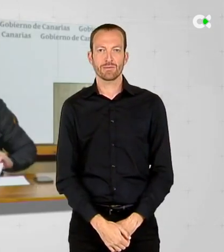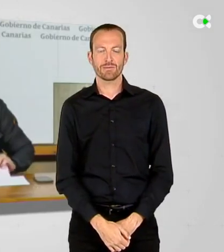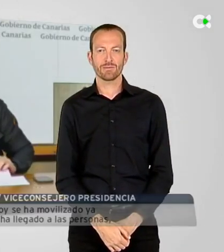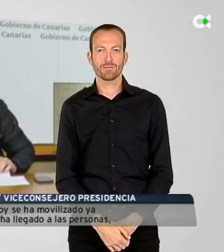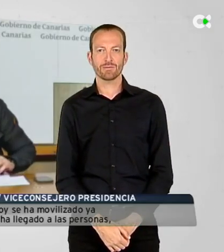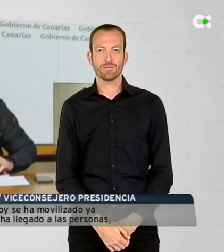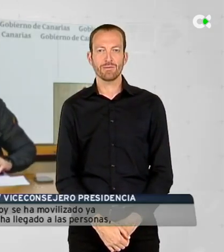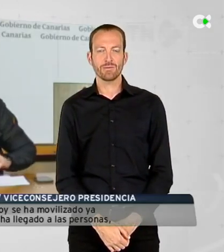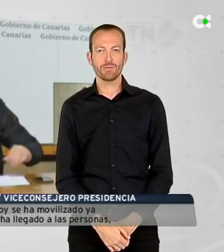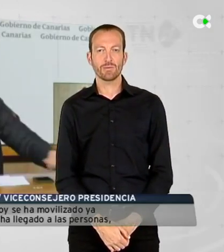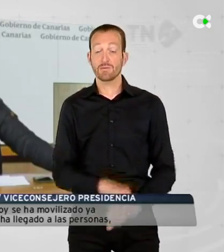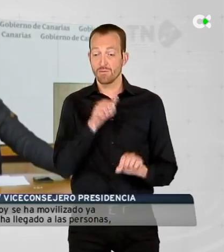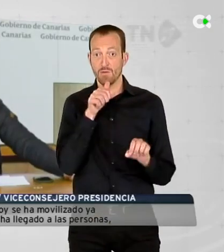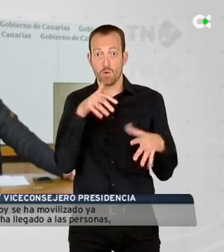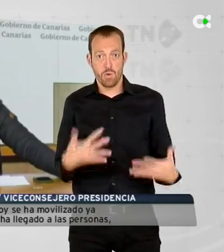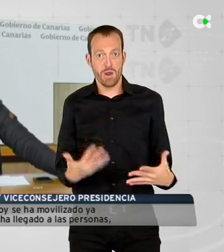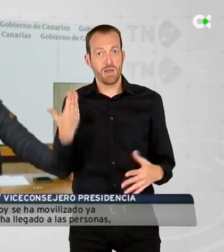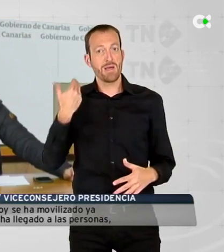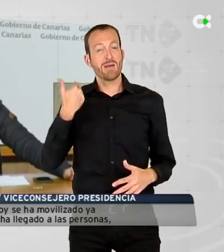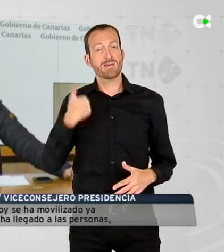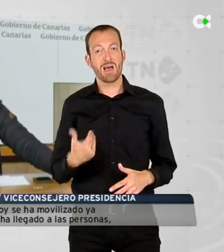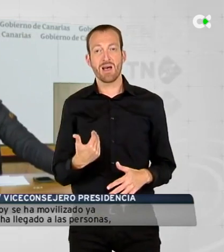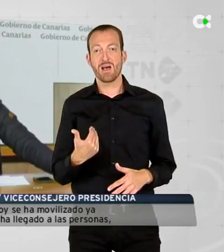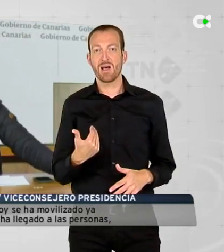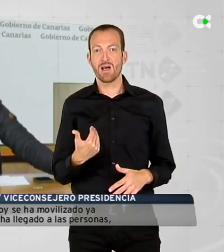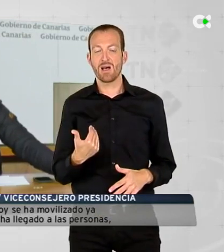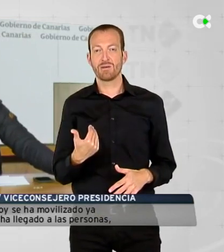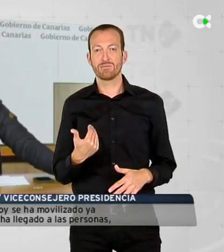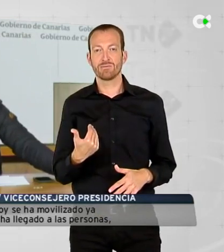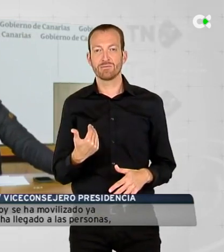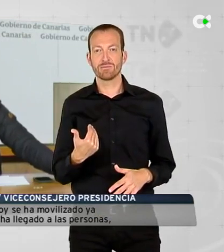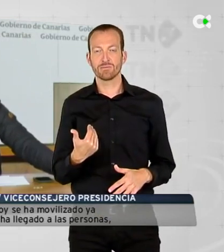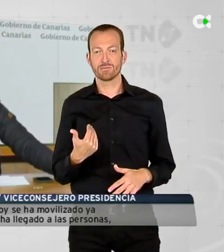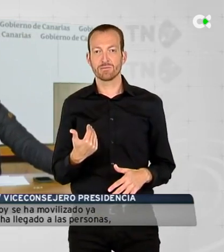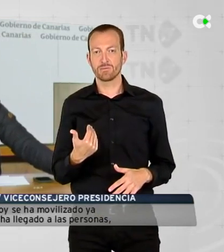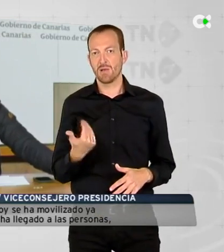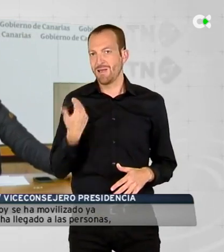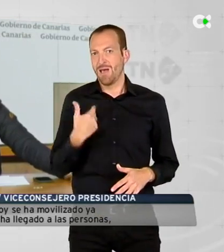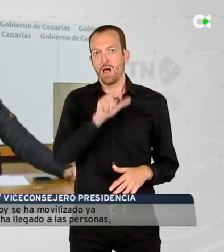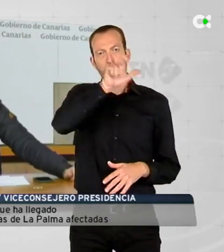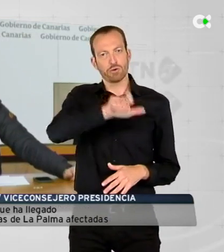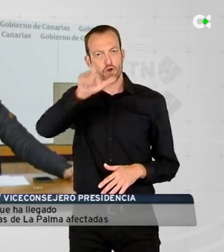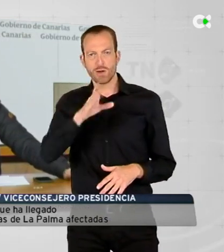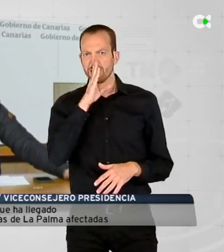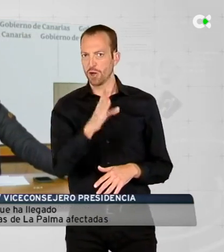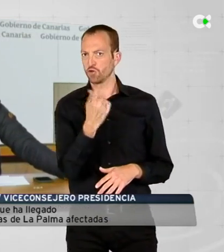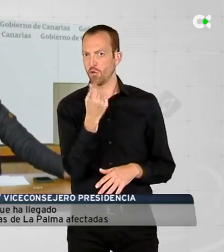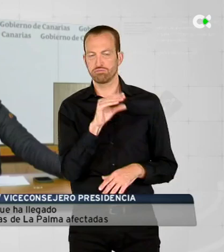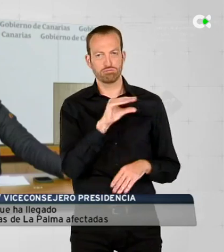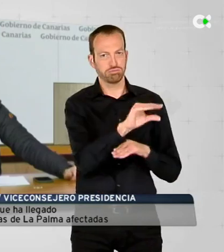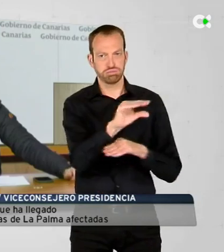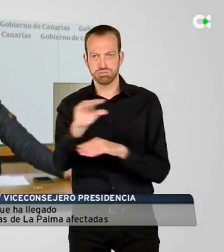A día de hoy se han movilizado ya de forma que ha llegado a las personas, que ha llegado